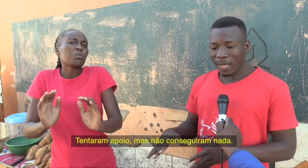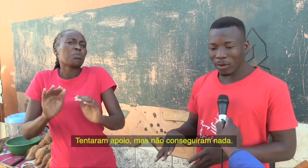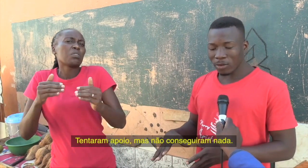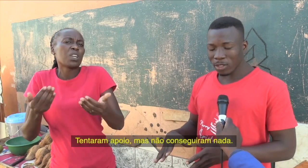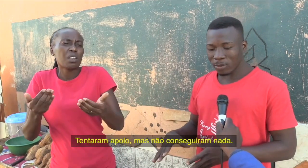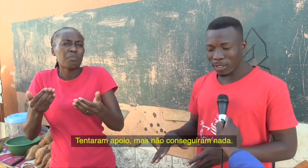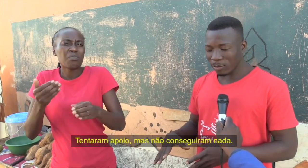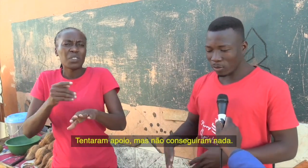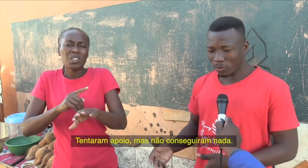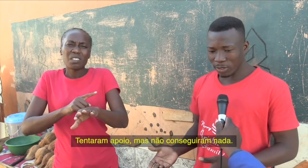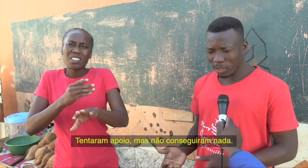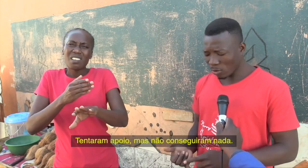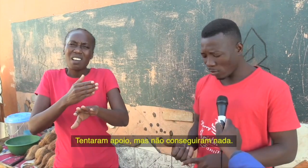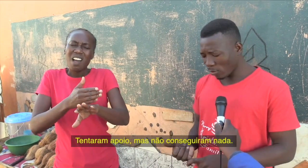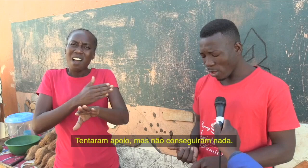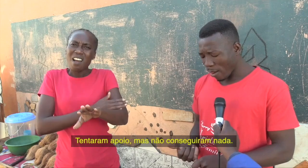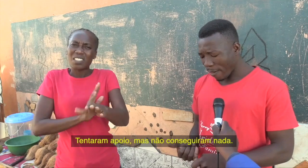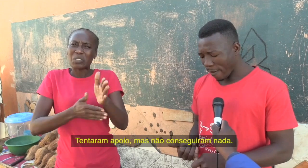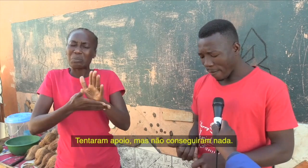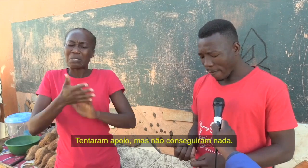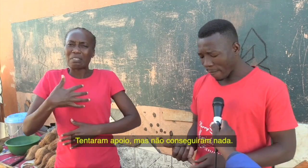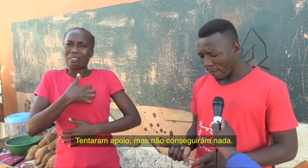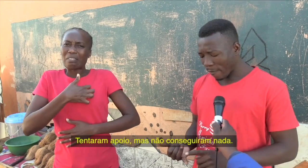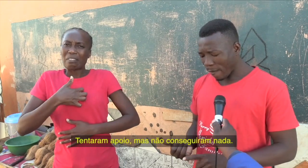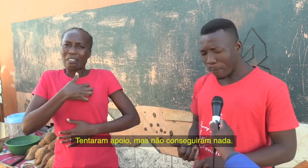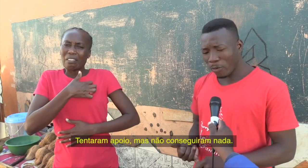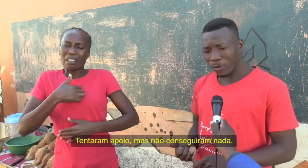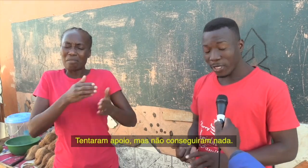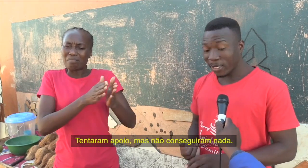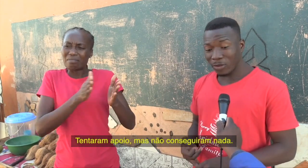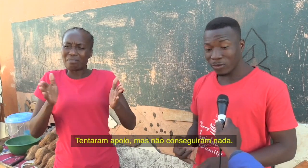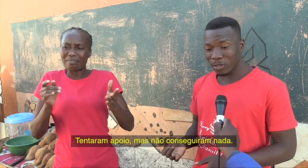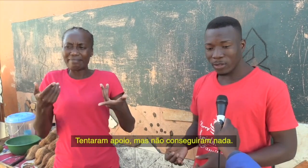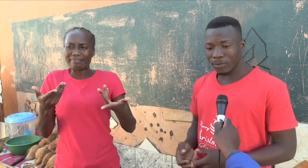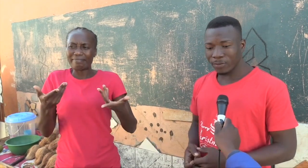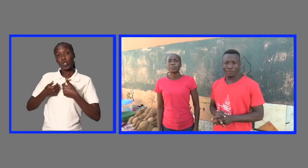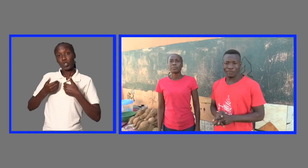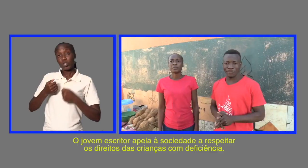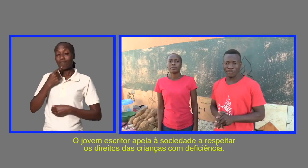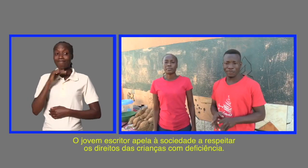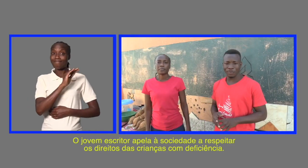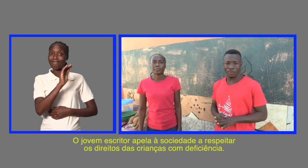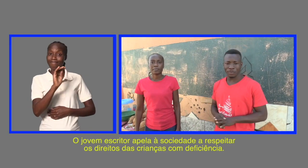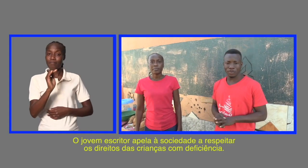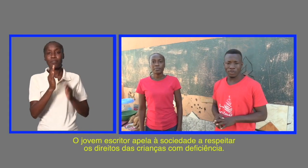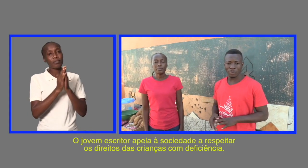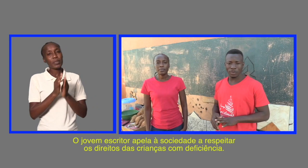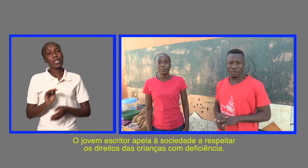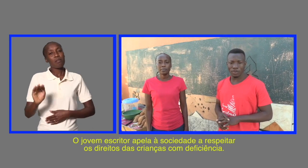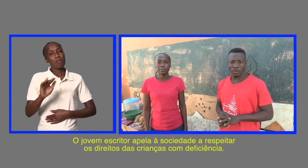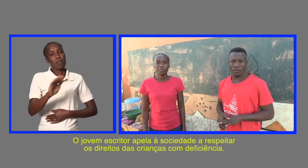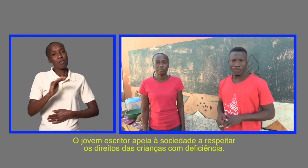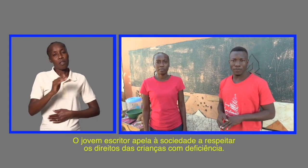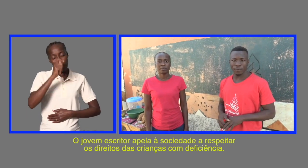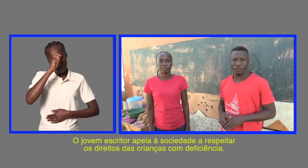outro tentaram de todas as maneiras mas não conseguiram apoio nem nada não conseguiram. O jovem escritório apela a